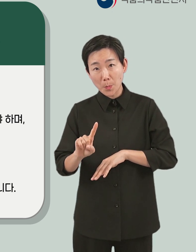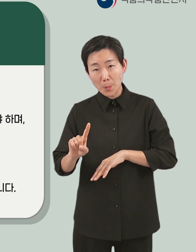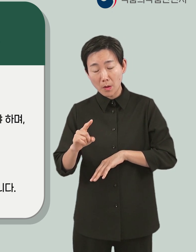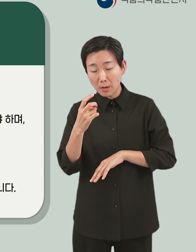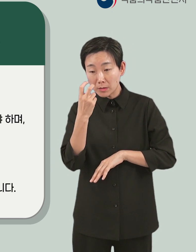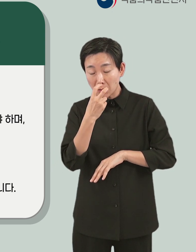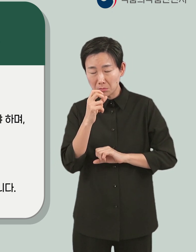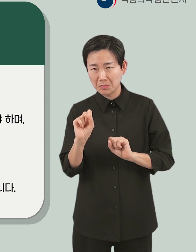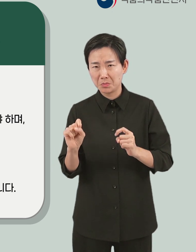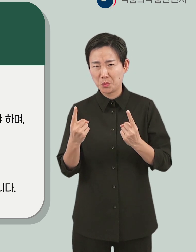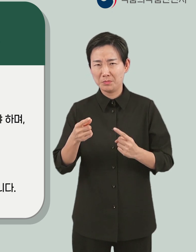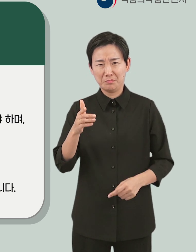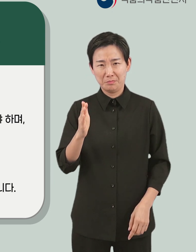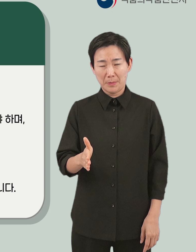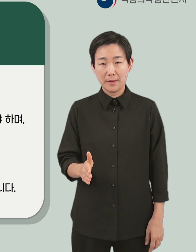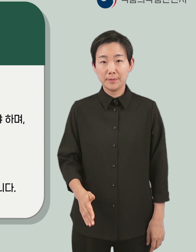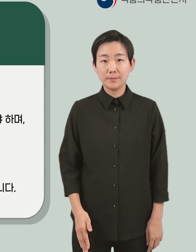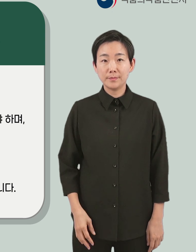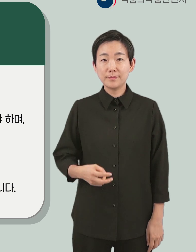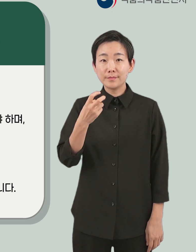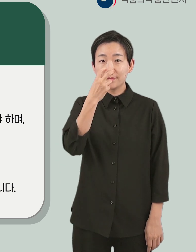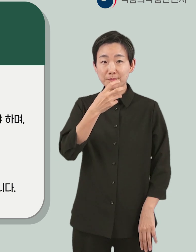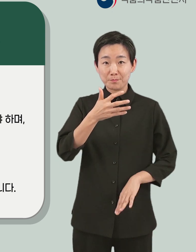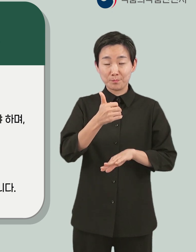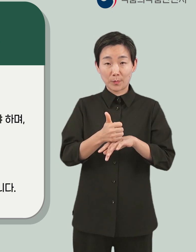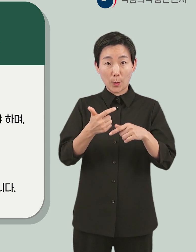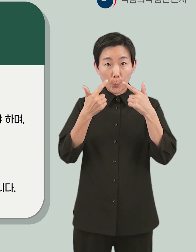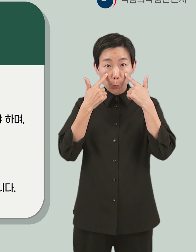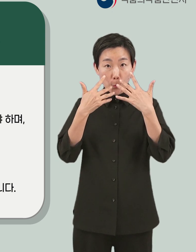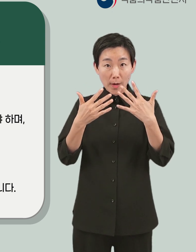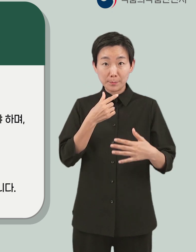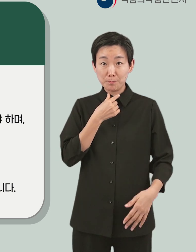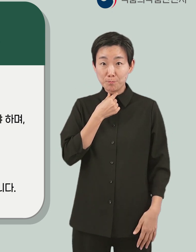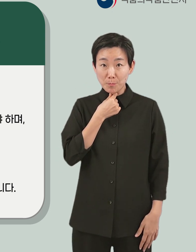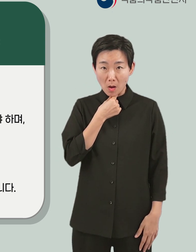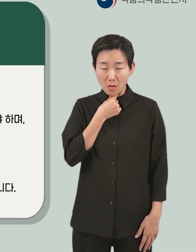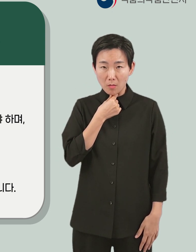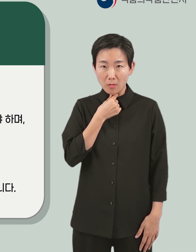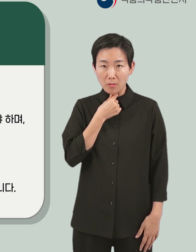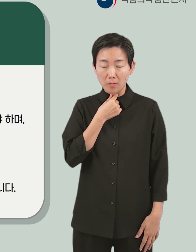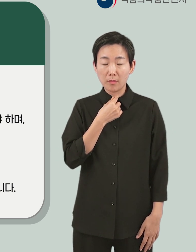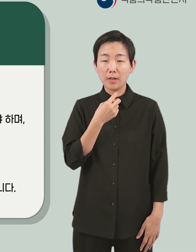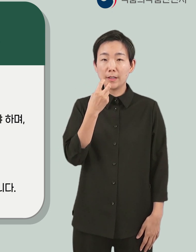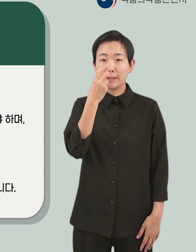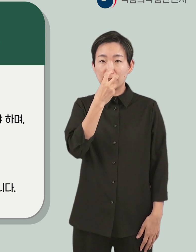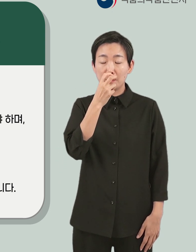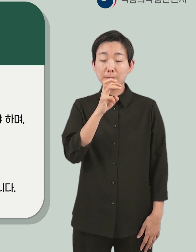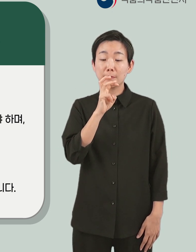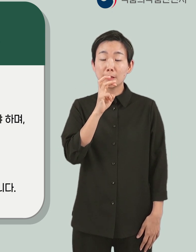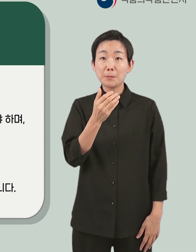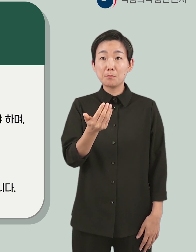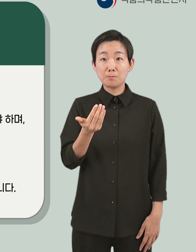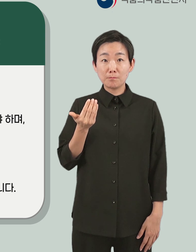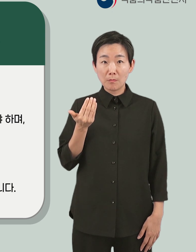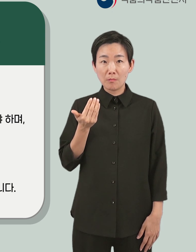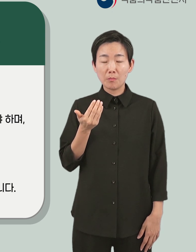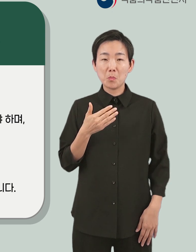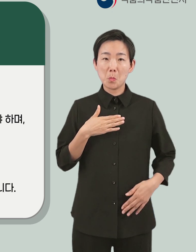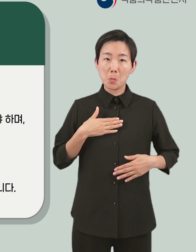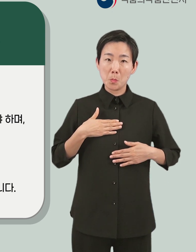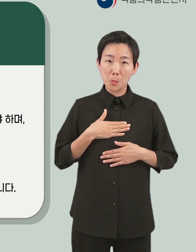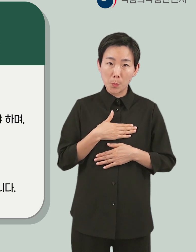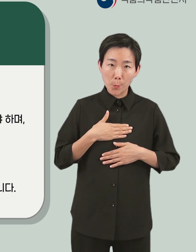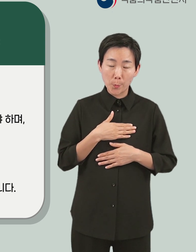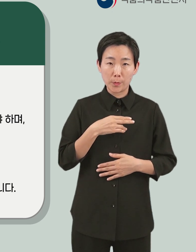측정을 위해 혈압 측정 전 최소 30분 동안 목욕, 음주, 카페인 섭취, 흡연, 운동, 식사를